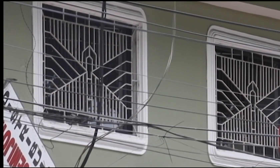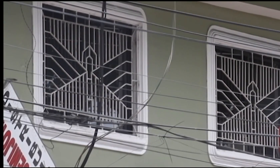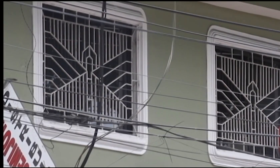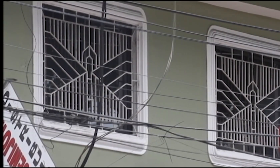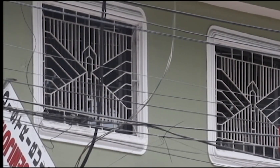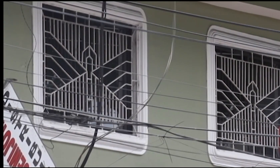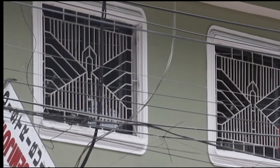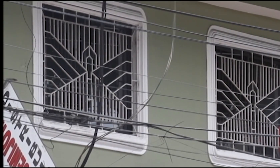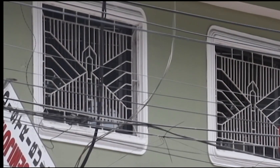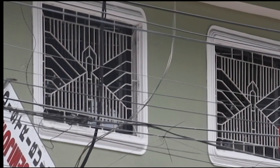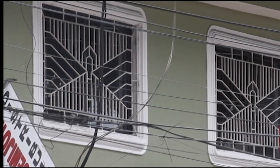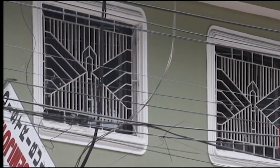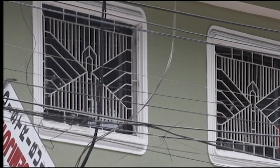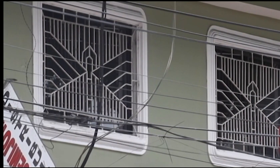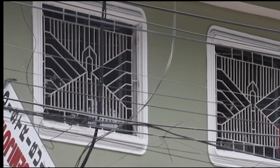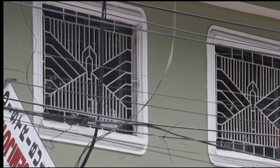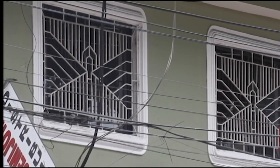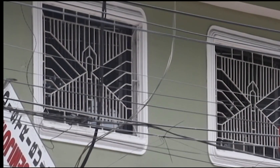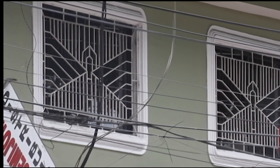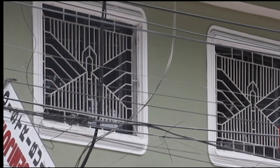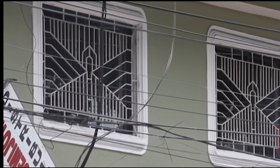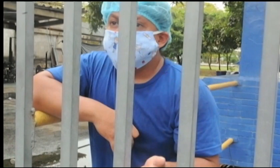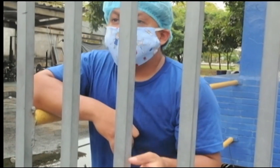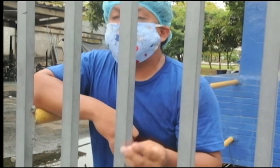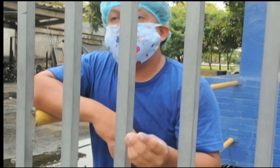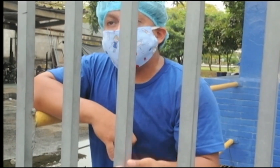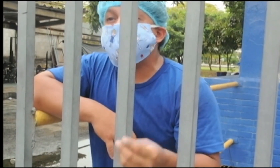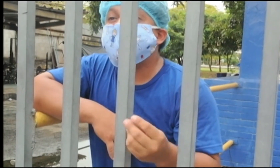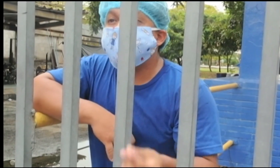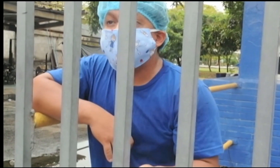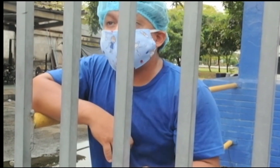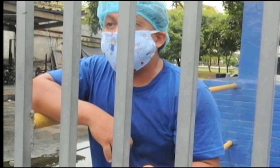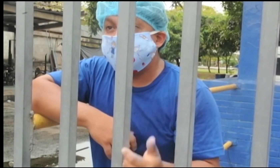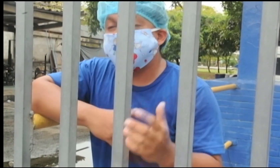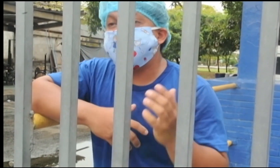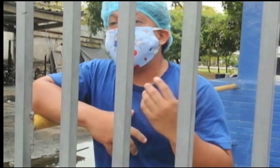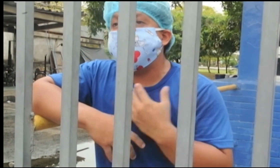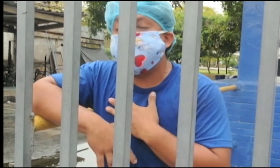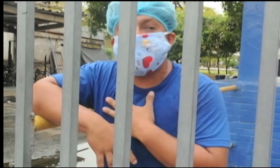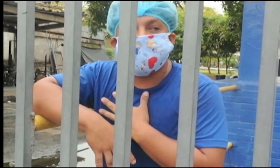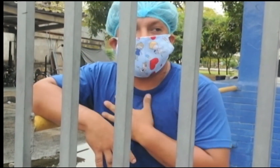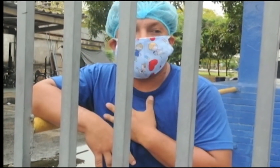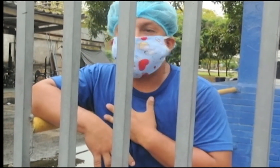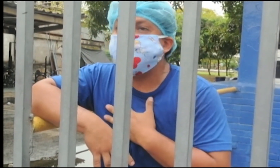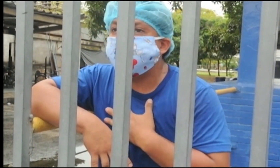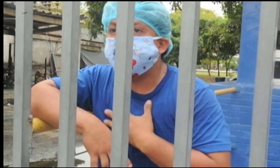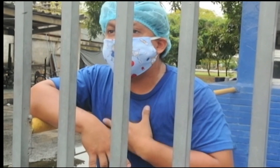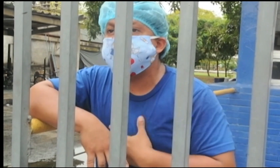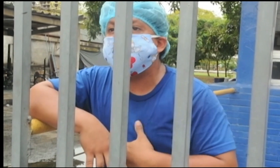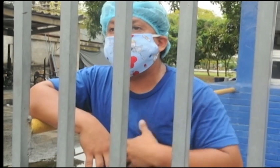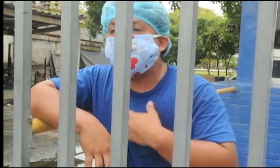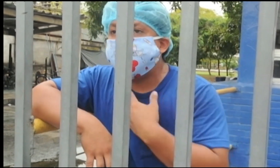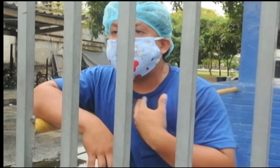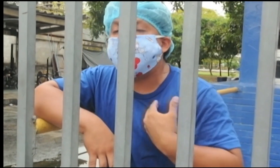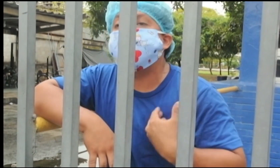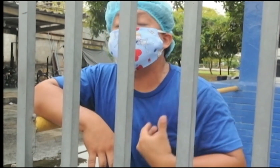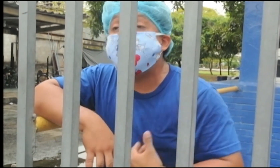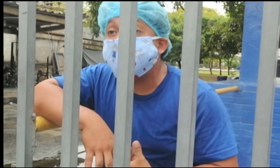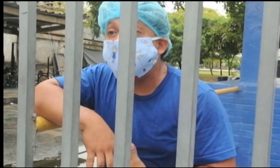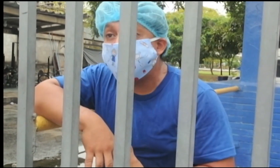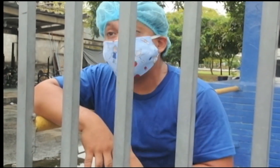una cuarentena para luego volver a zarpar. Nos vamos hasta Ecuador porque los familiares de los fallecidos en Guayaquil, producto